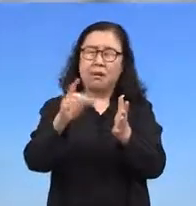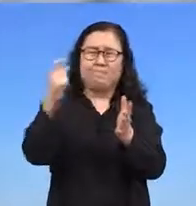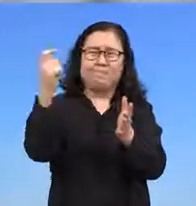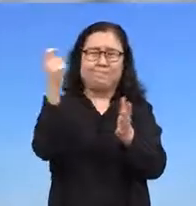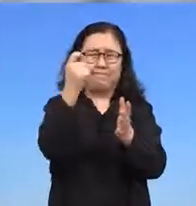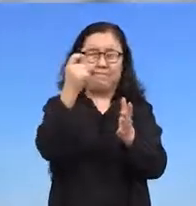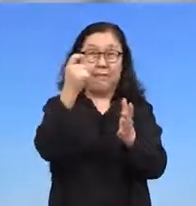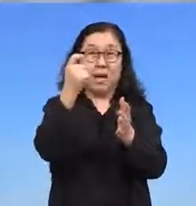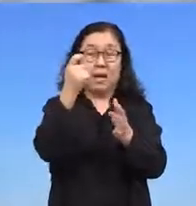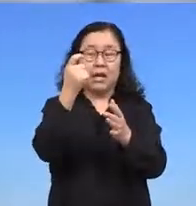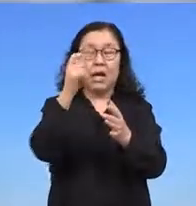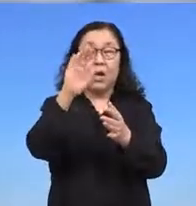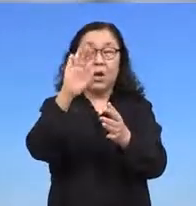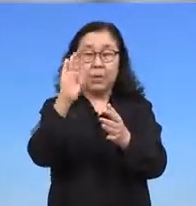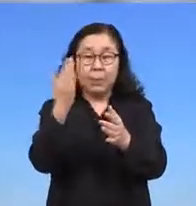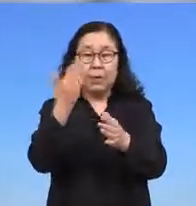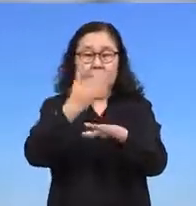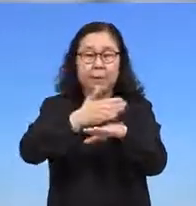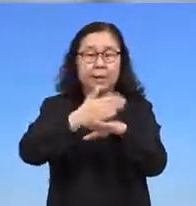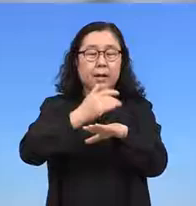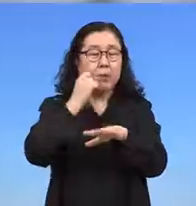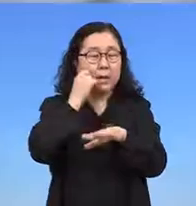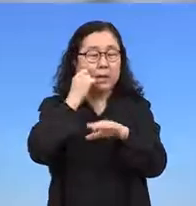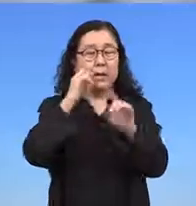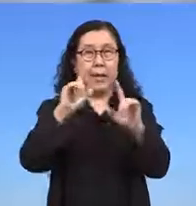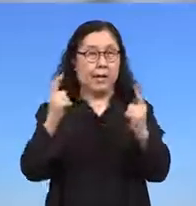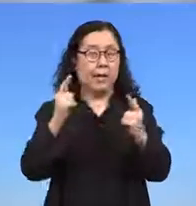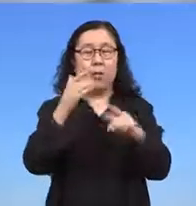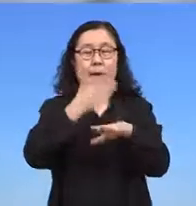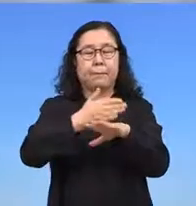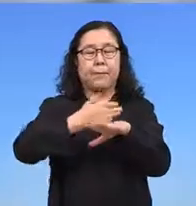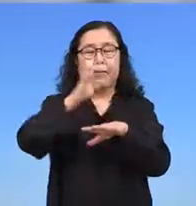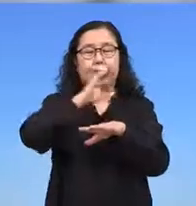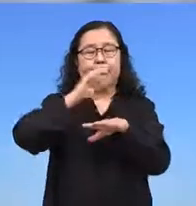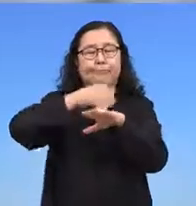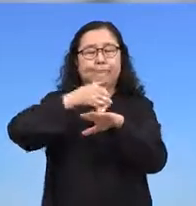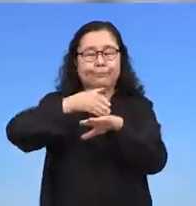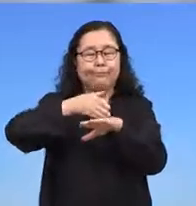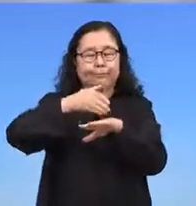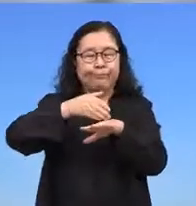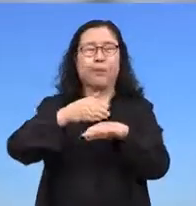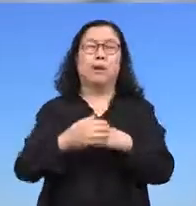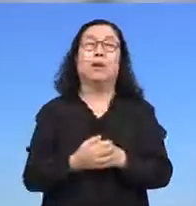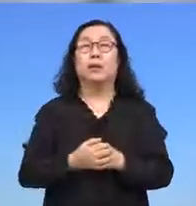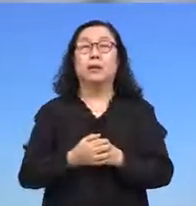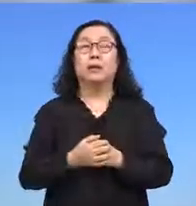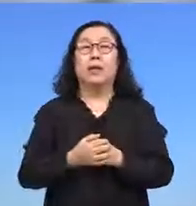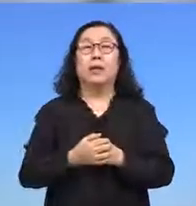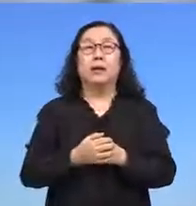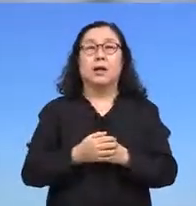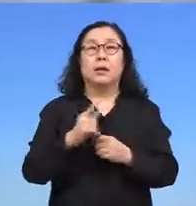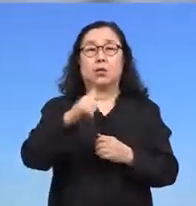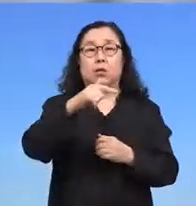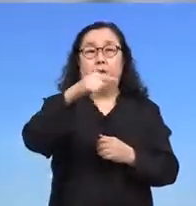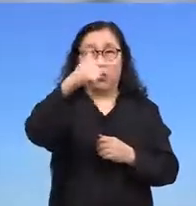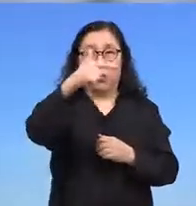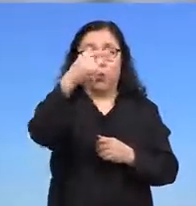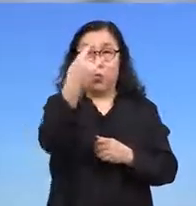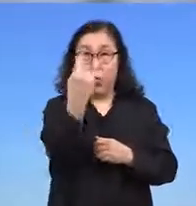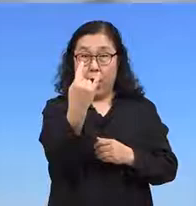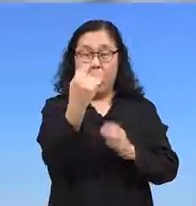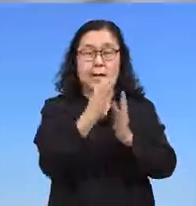태어나면은 감사가 잘 안 되고, 이게 아니고 감사가 훈련이라는 겁니다. 계속 끊임없이 이 뇌를 반복해서